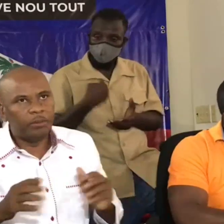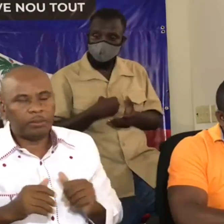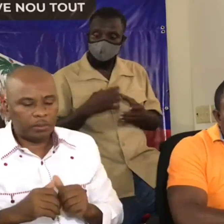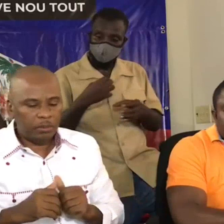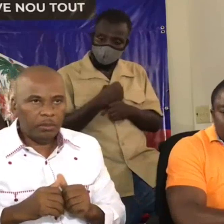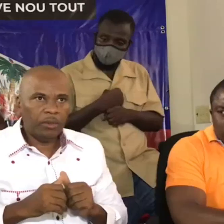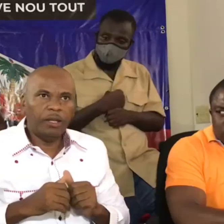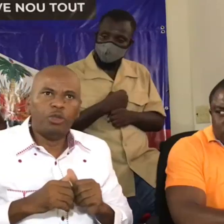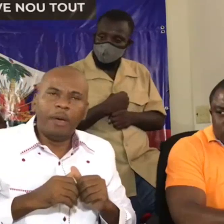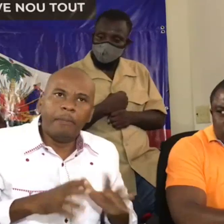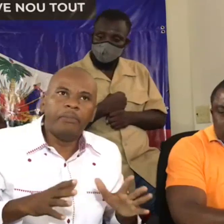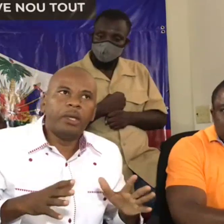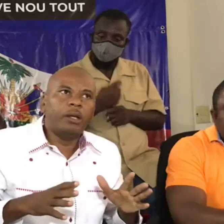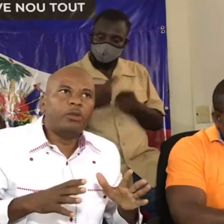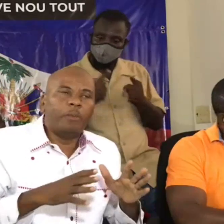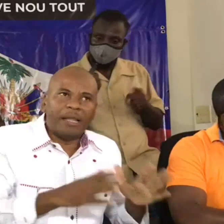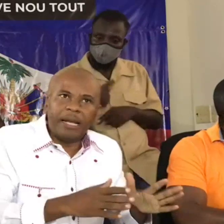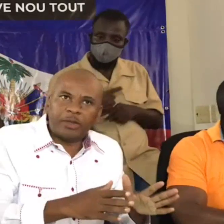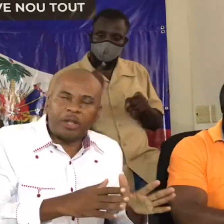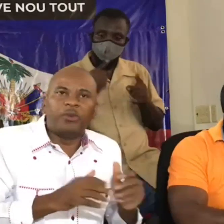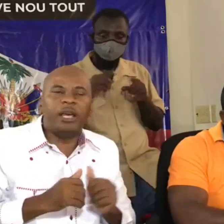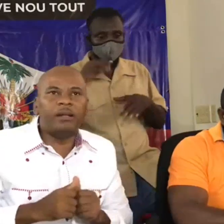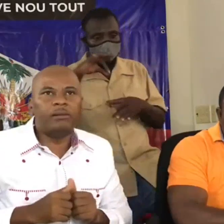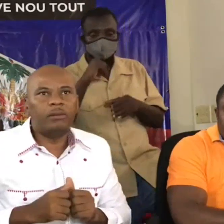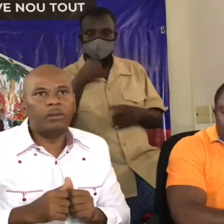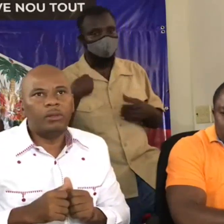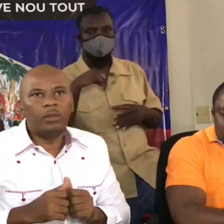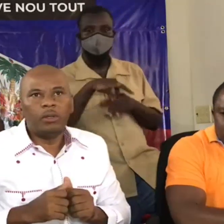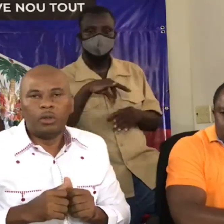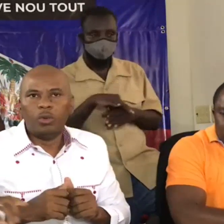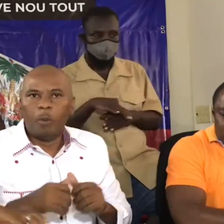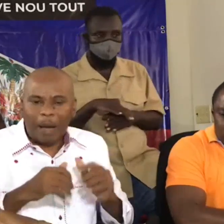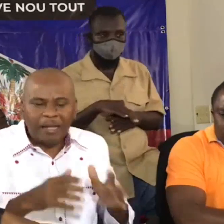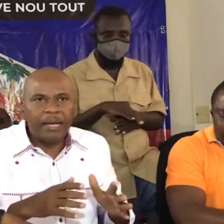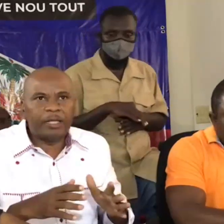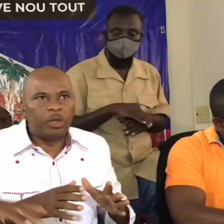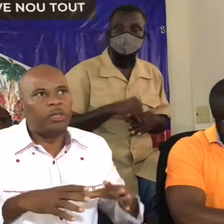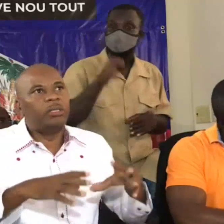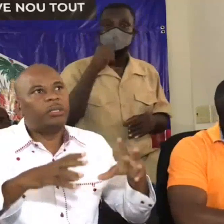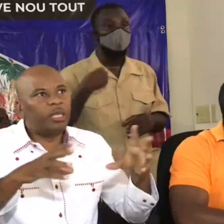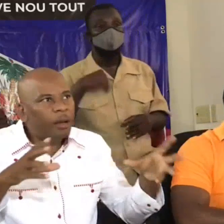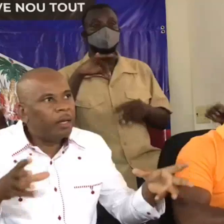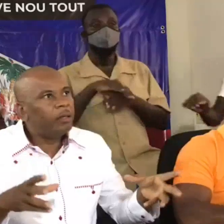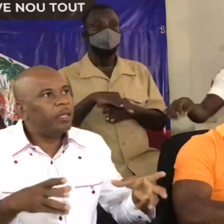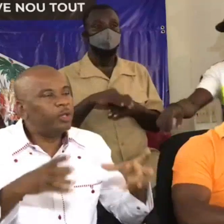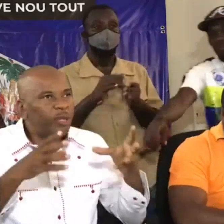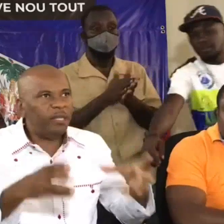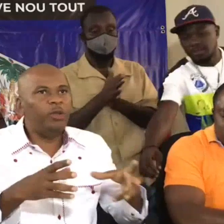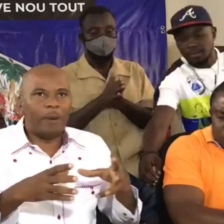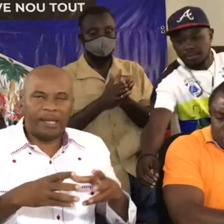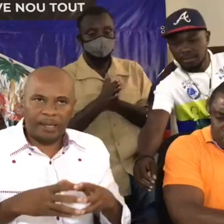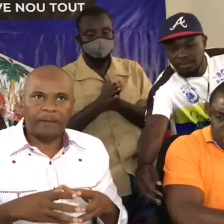Blanco, nous-mêmes, nous pas dans l'élection à Jovenel, nous pas dans l'élection sans